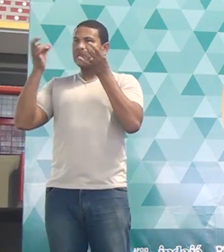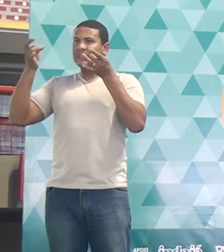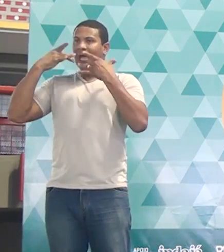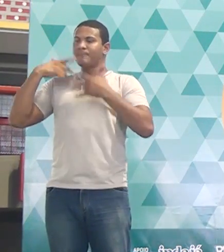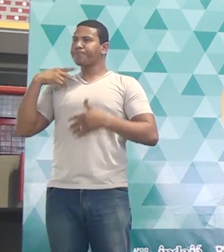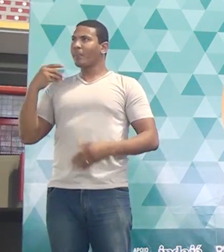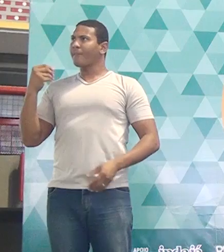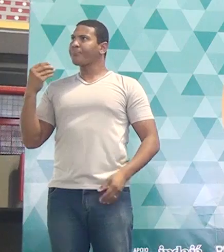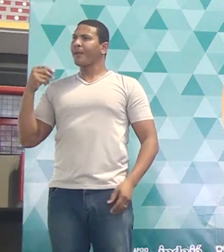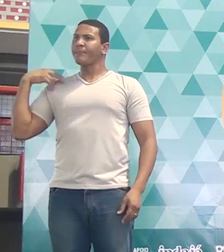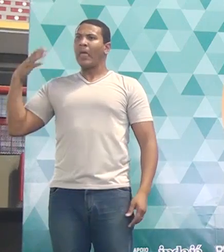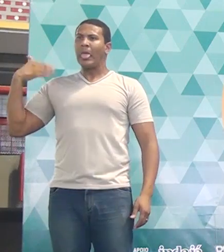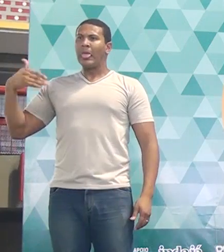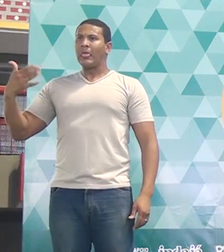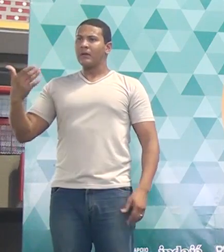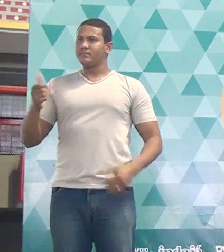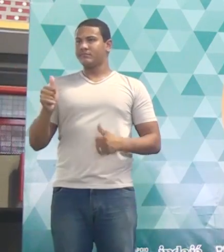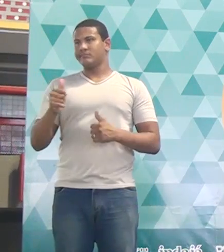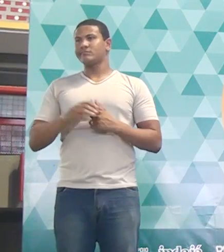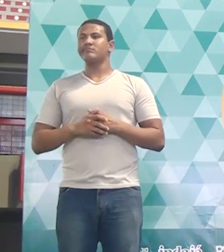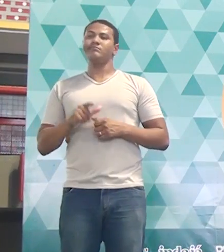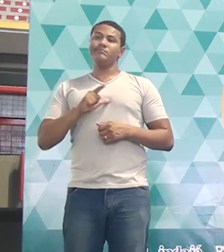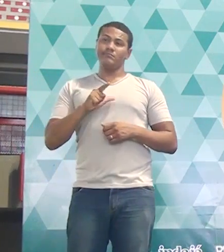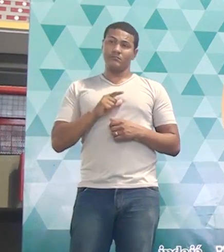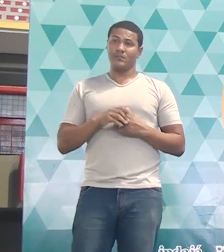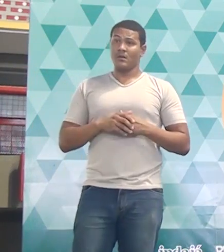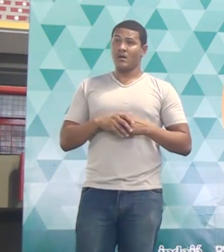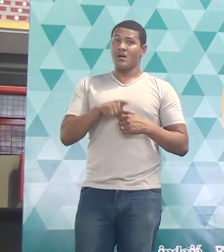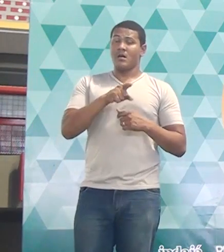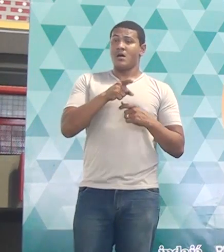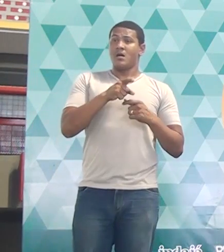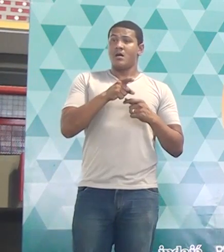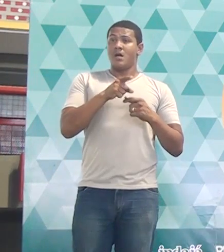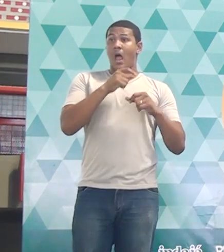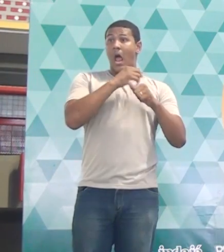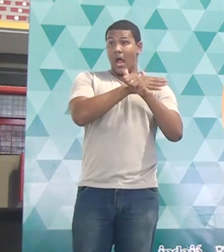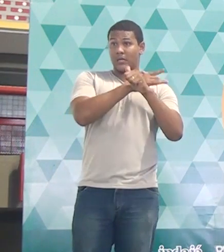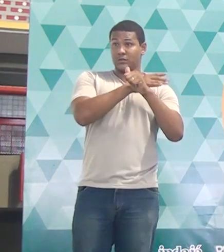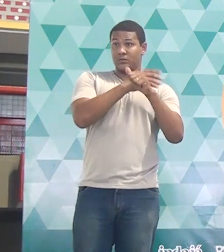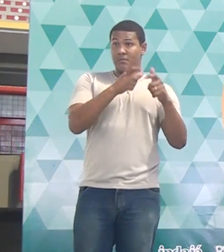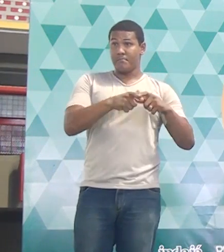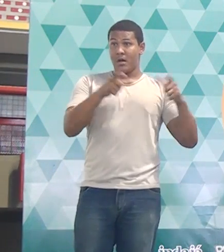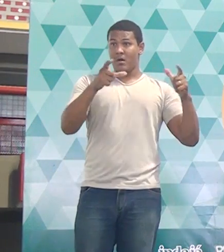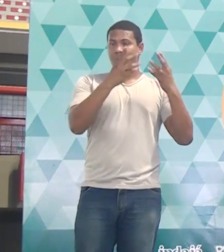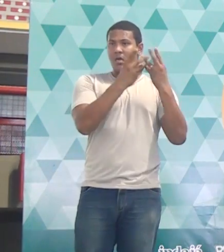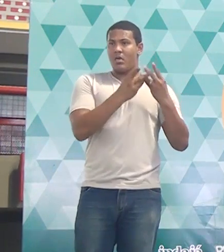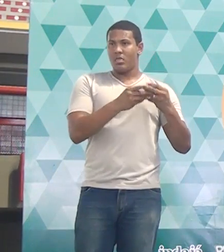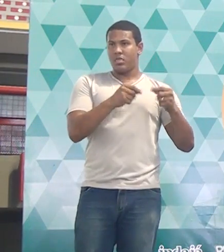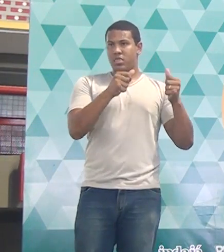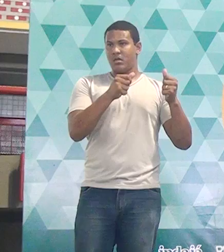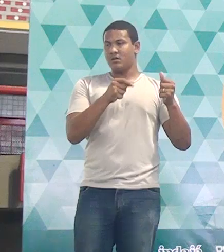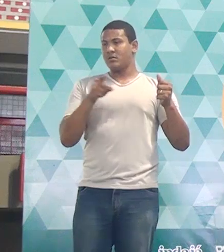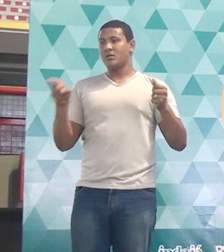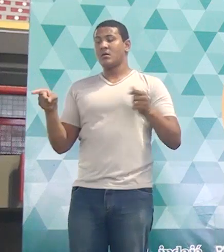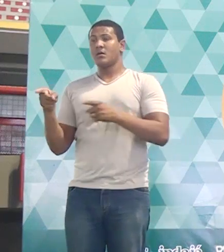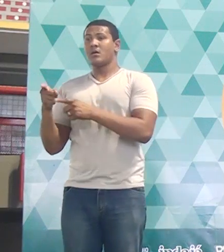Solubilidade em água. A maioria dos ácidos é solúvel, a maioria das bases é